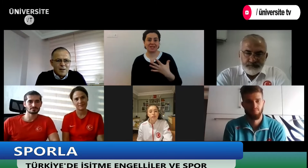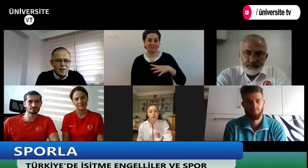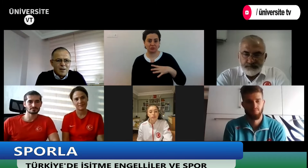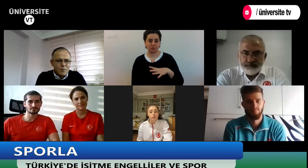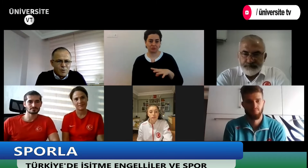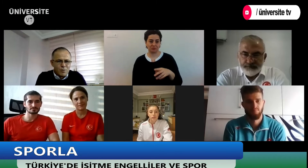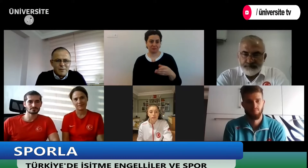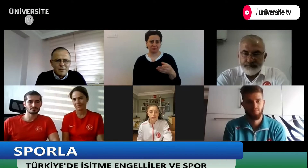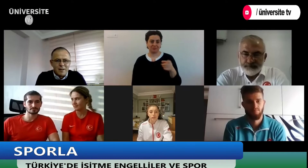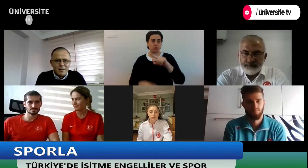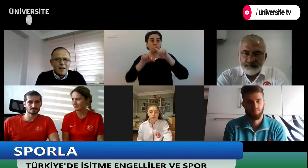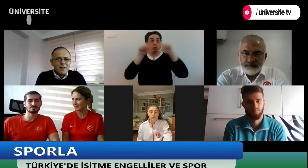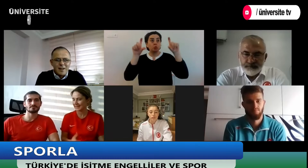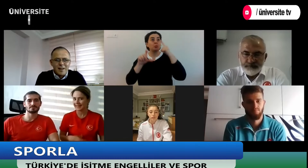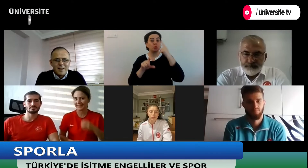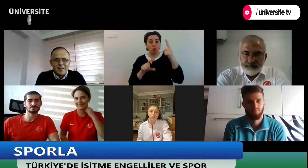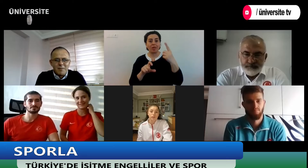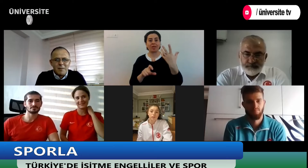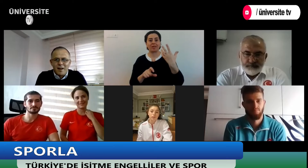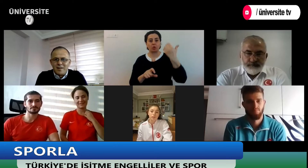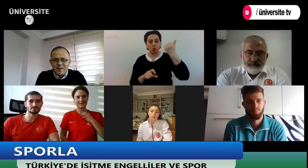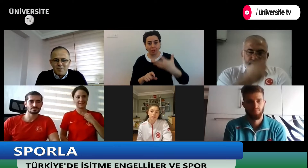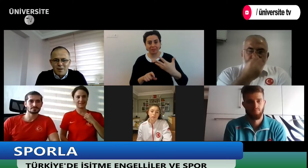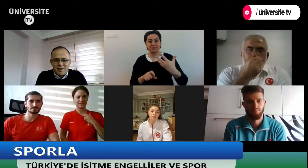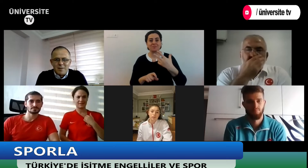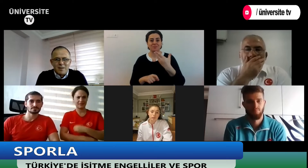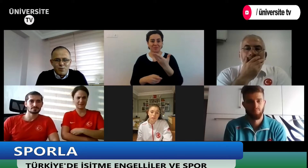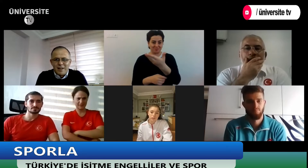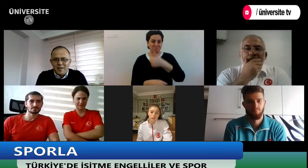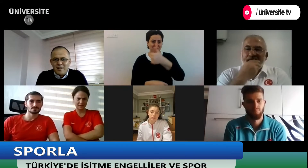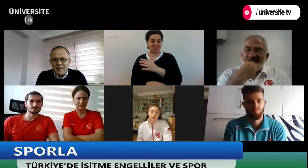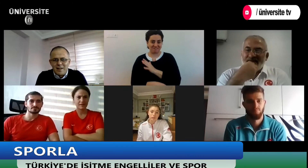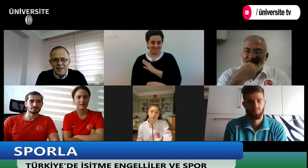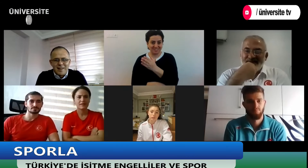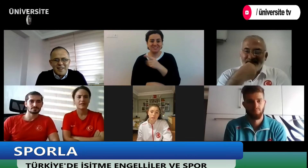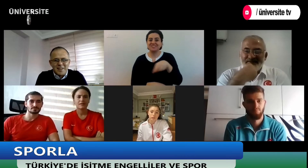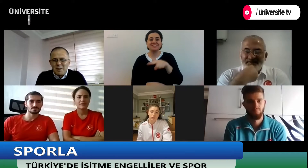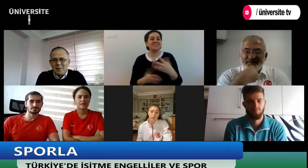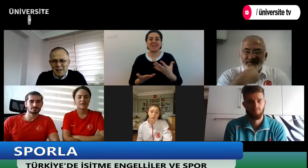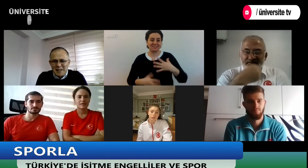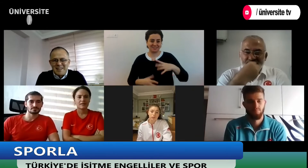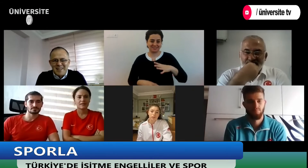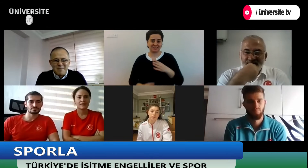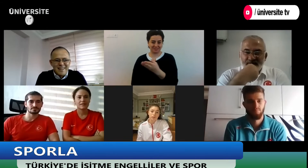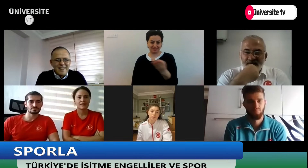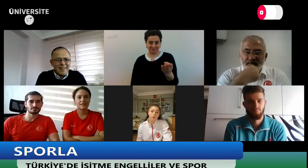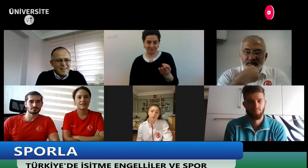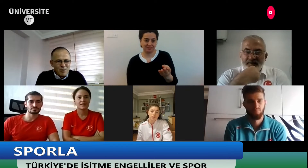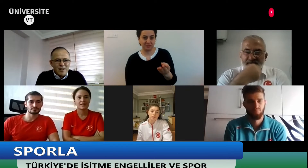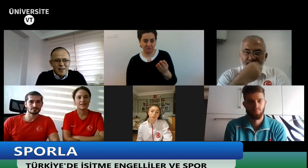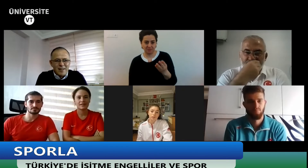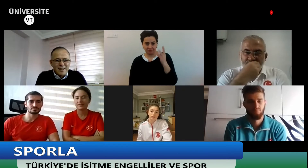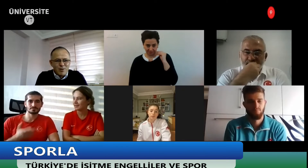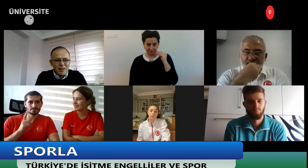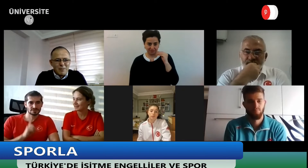tüzel kişiliklerden, kurumlarımızdan veya yetkililerden diyelim. Hazır Sayın Başkanımız da buradayken istek dilek temenni beklentilerimizde